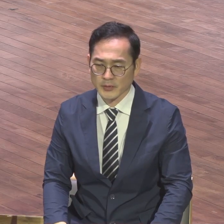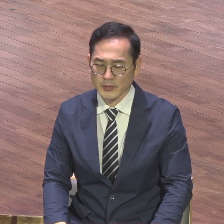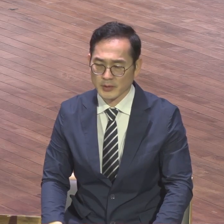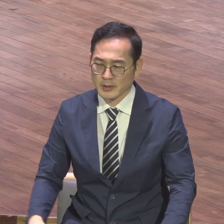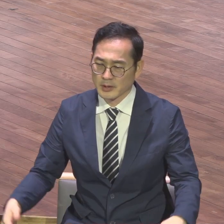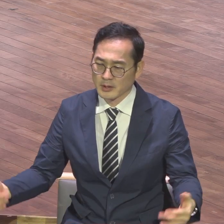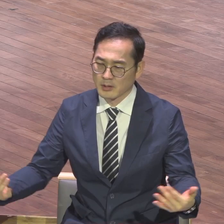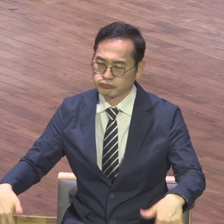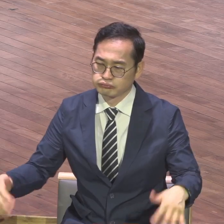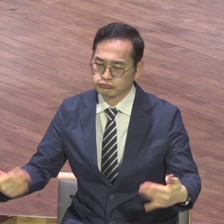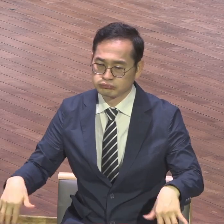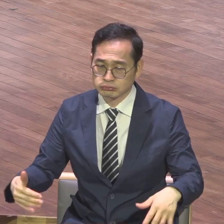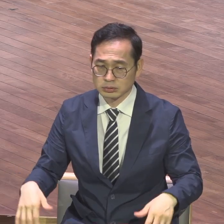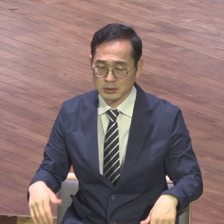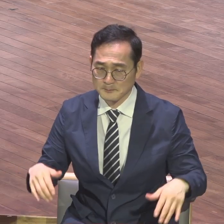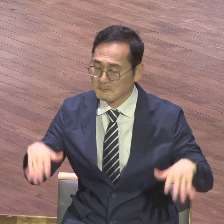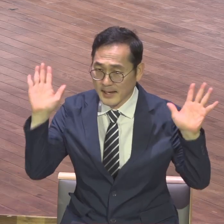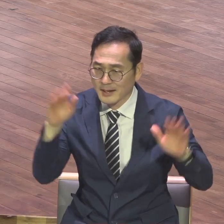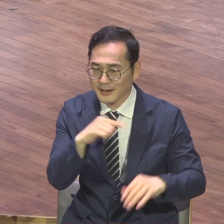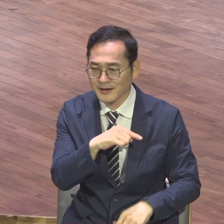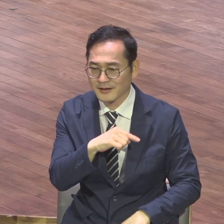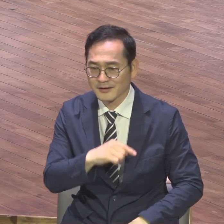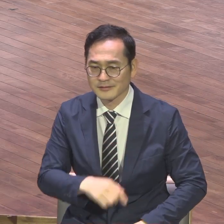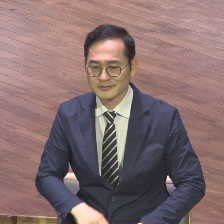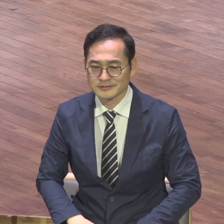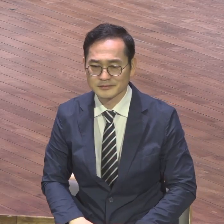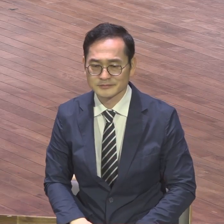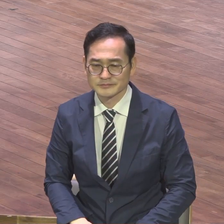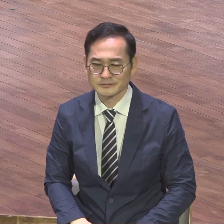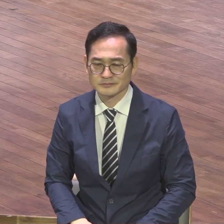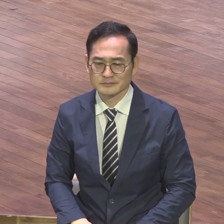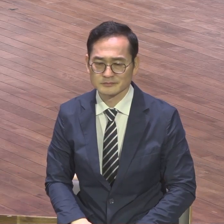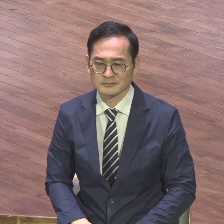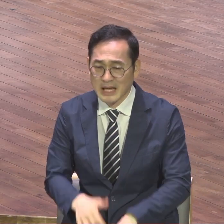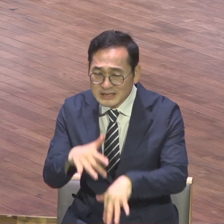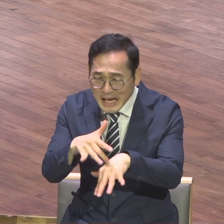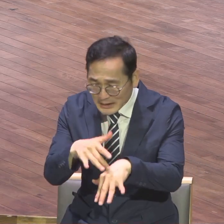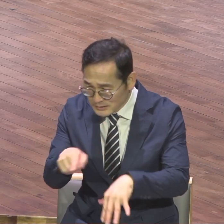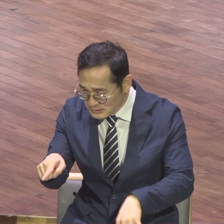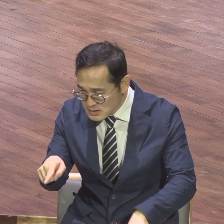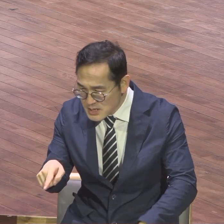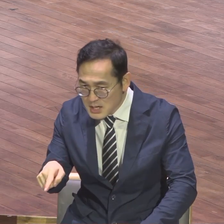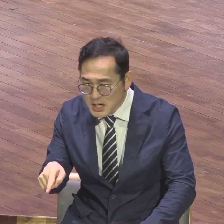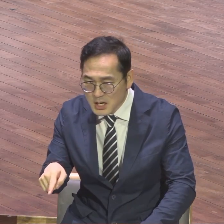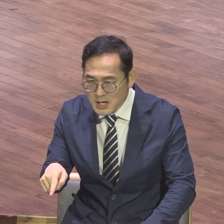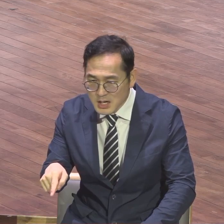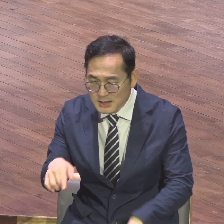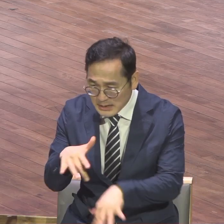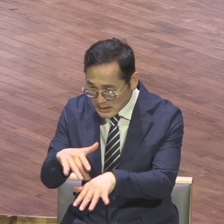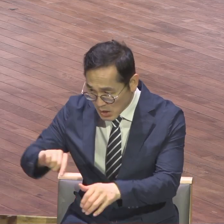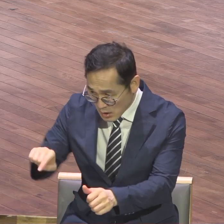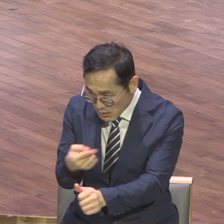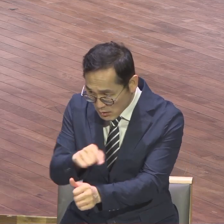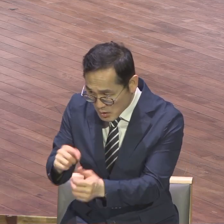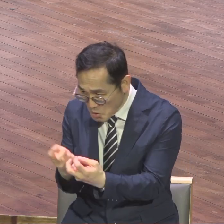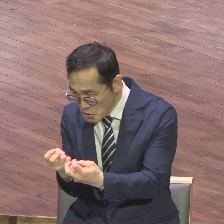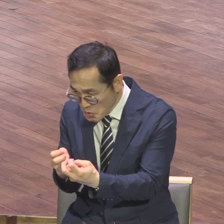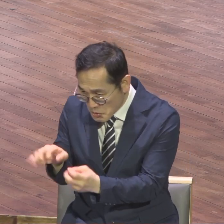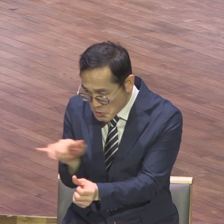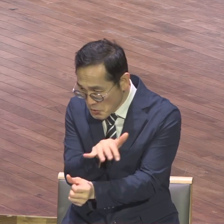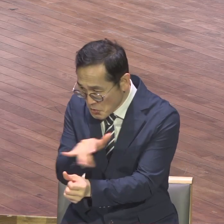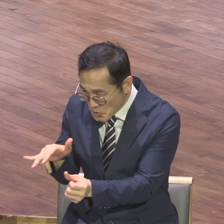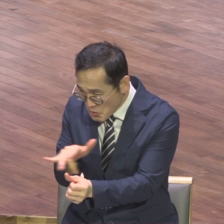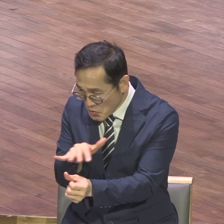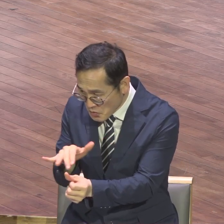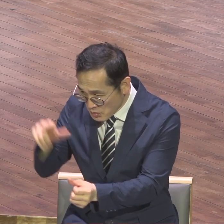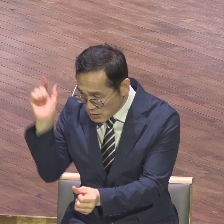이게 뭐 이러니까 뭐 종교 지도자들 뿐만 아니라 사탄이 열불이 나는 겁니다. 이것들을 어떻게 해야 되겠냐.